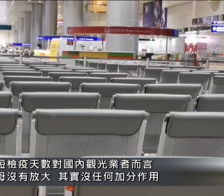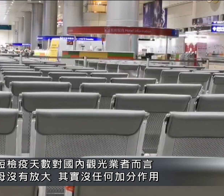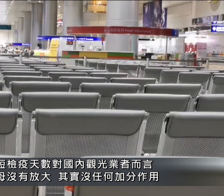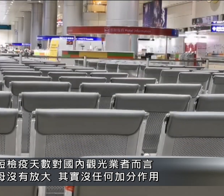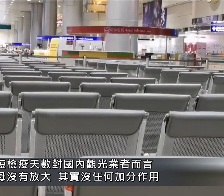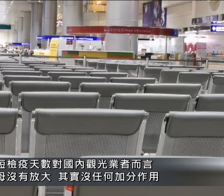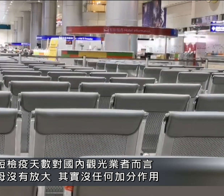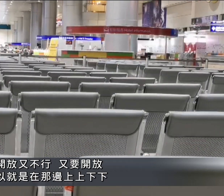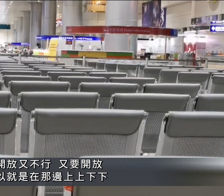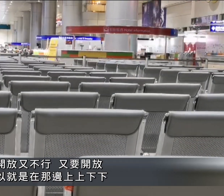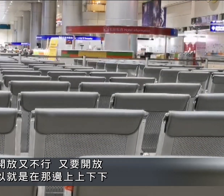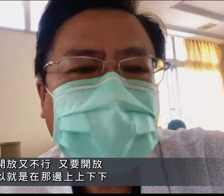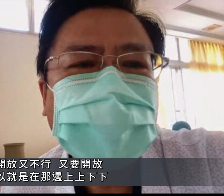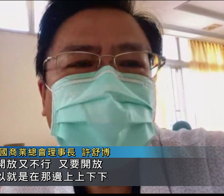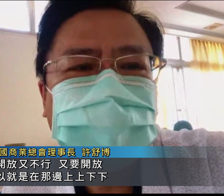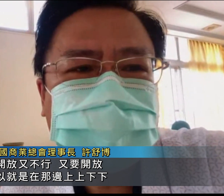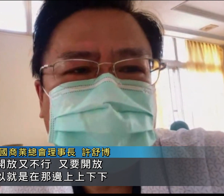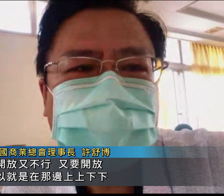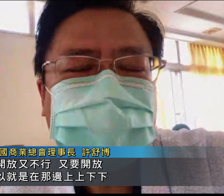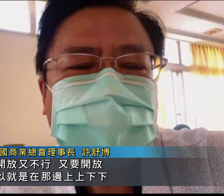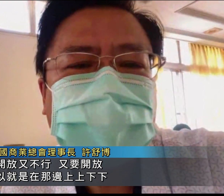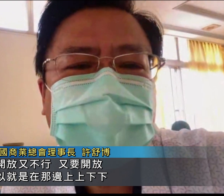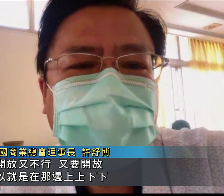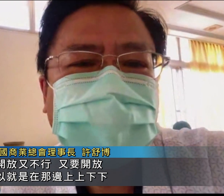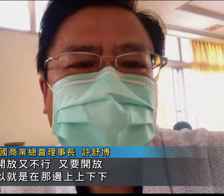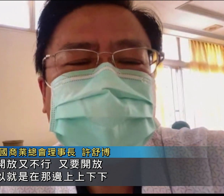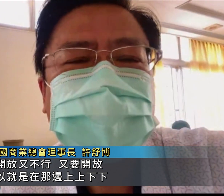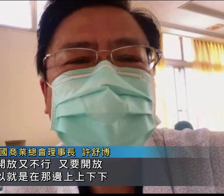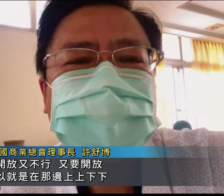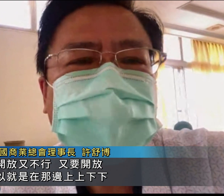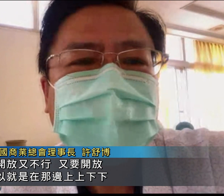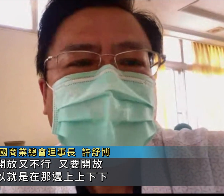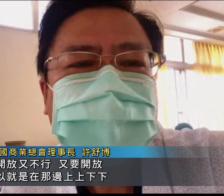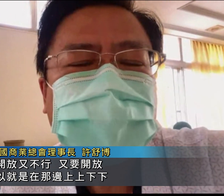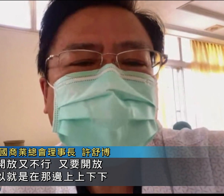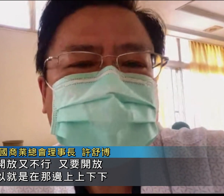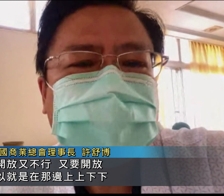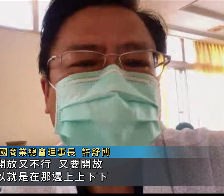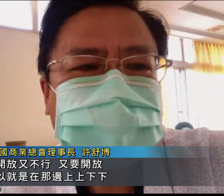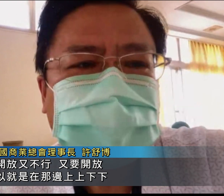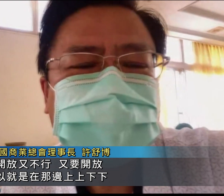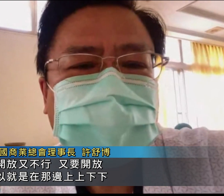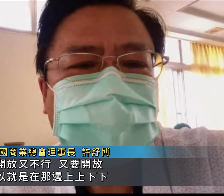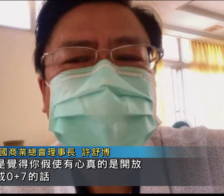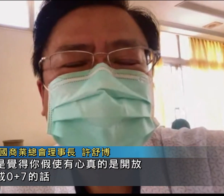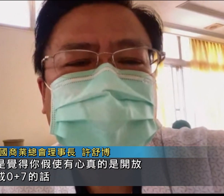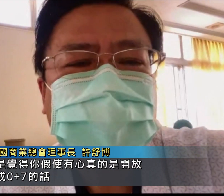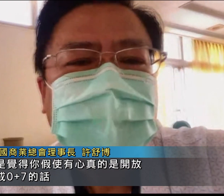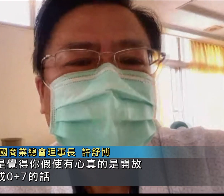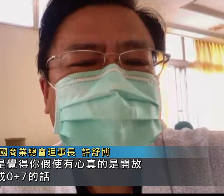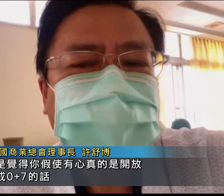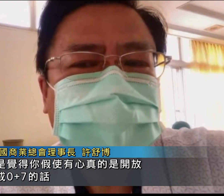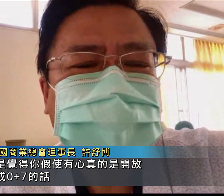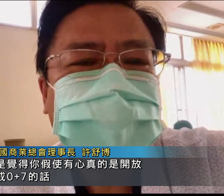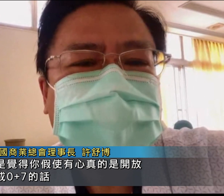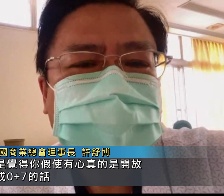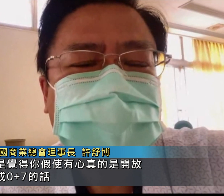作用。 不开放又不行，那要开放，所以就是在那边上上下下了。我是觉得你假使有心真的是开